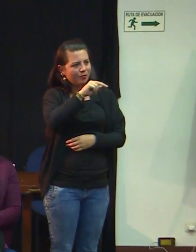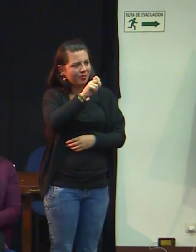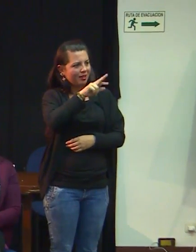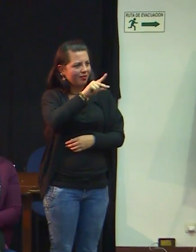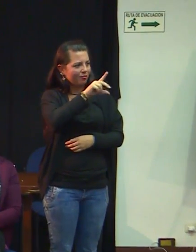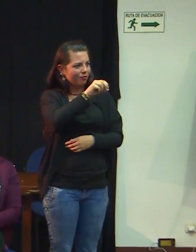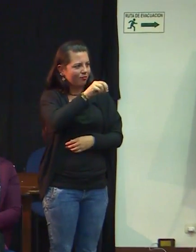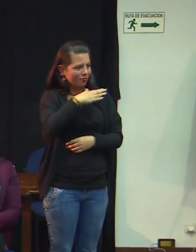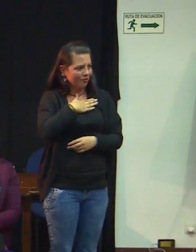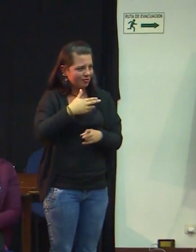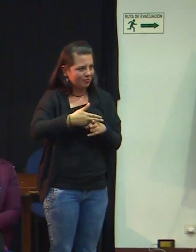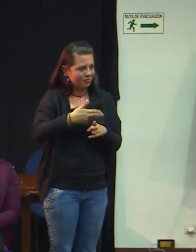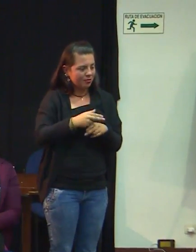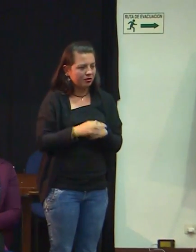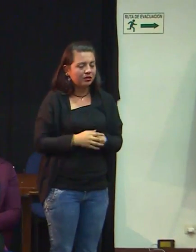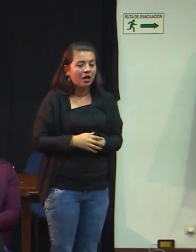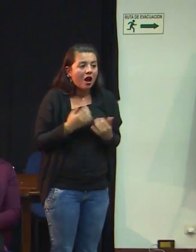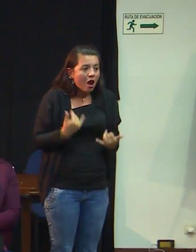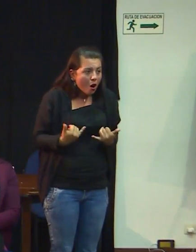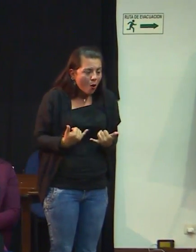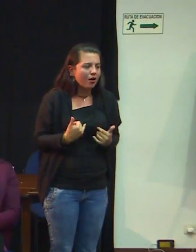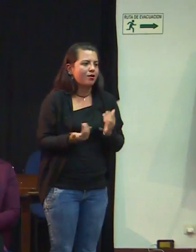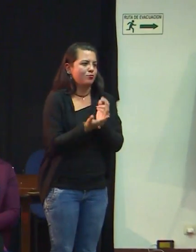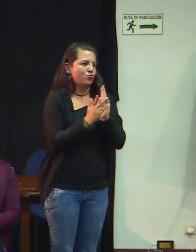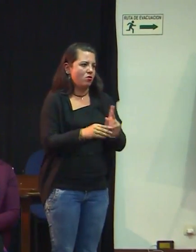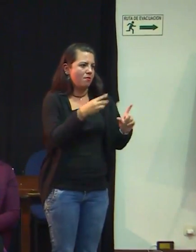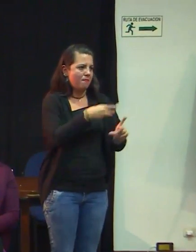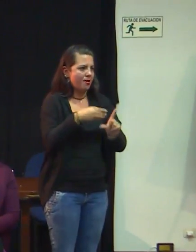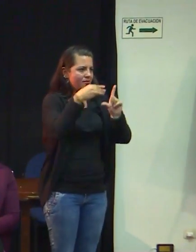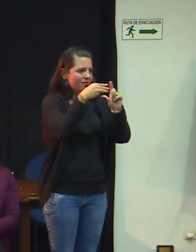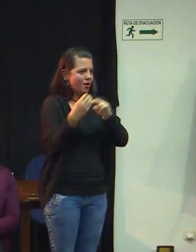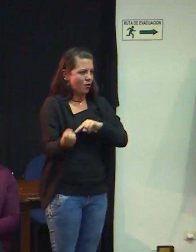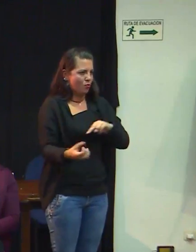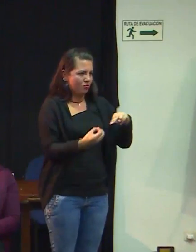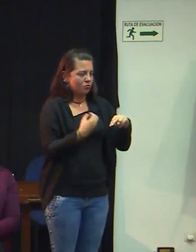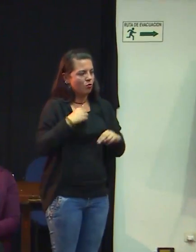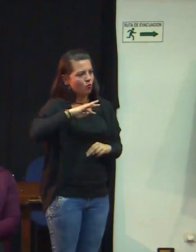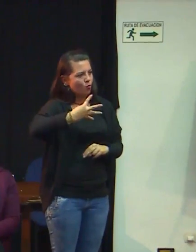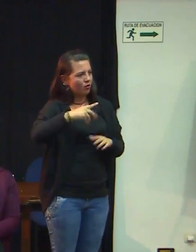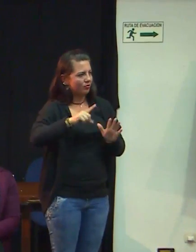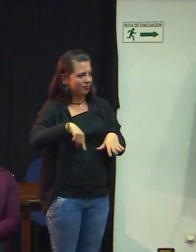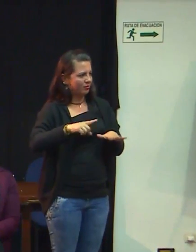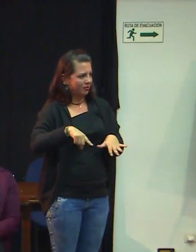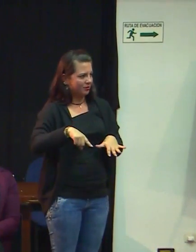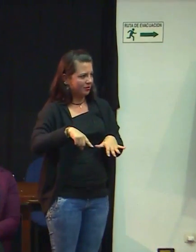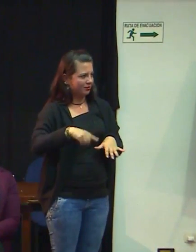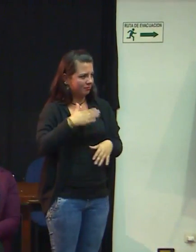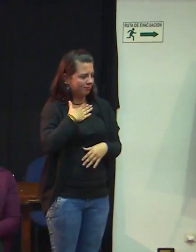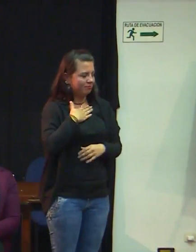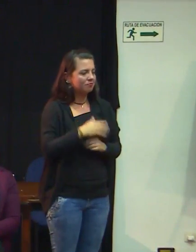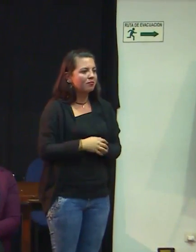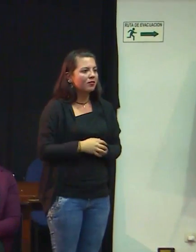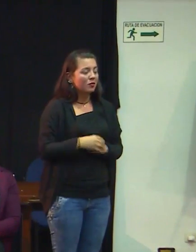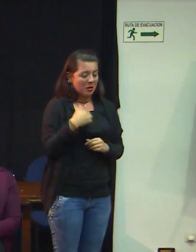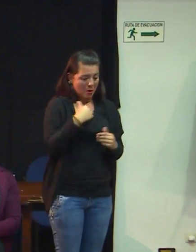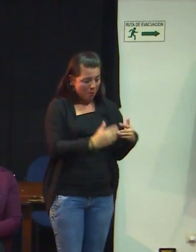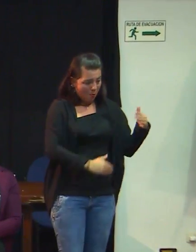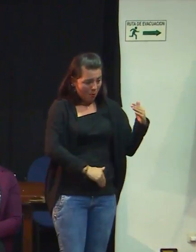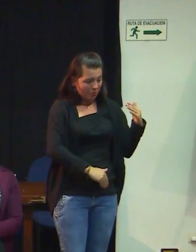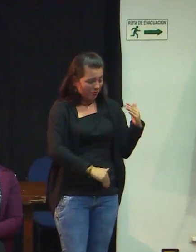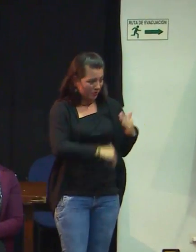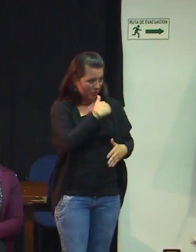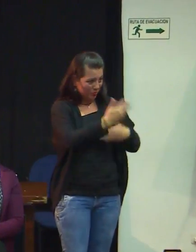Básicamente, primero que todo, en este momento soy estudiante de la maestría en educación, ya de 4º semestre. Yo inicio en todo este proceso